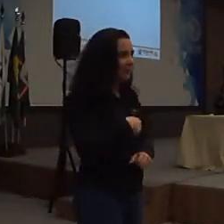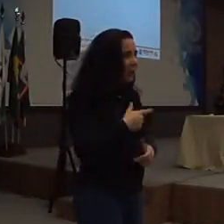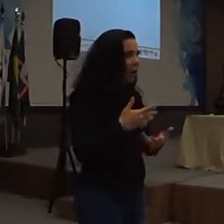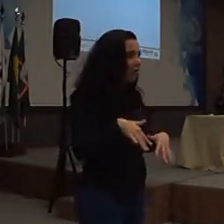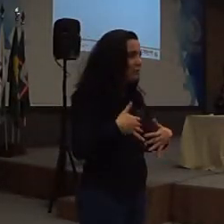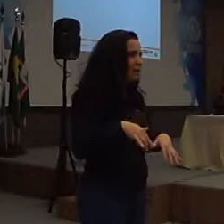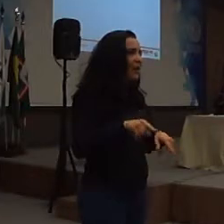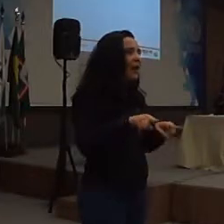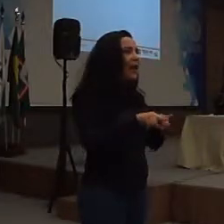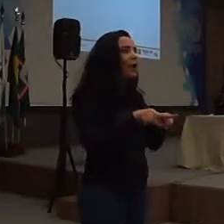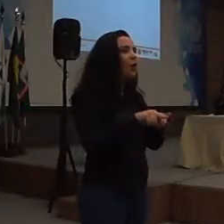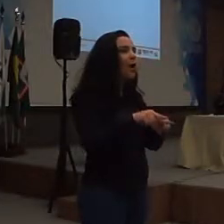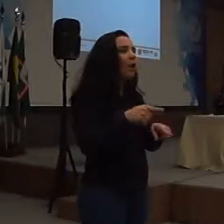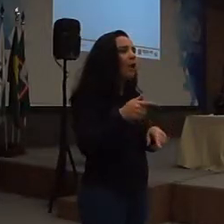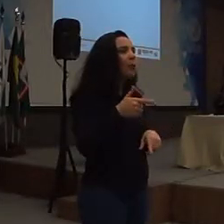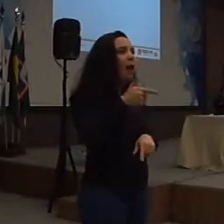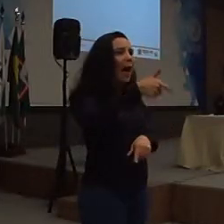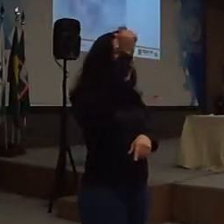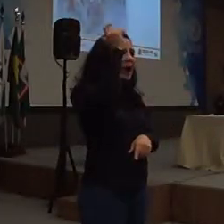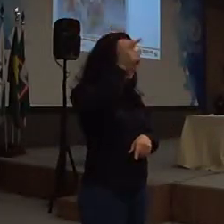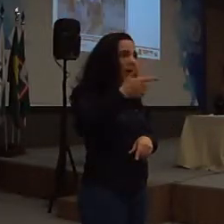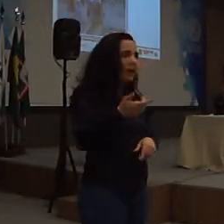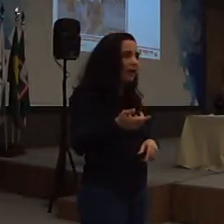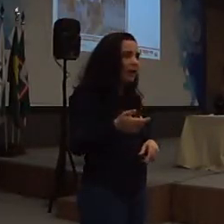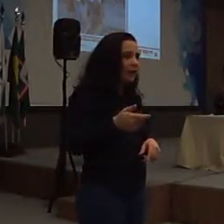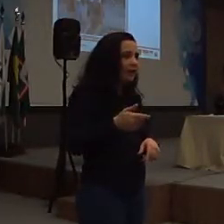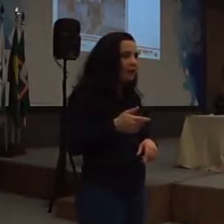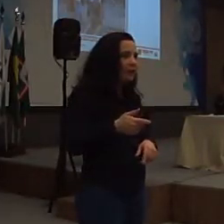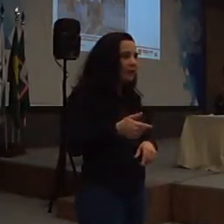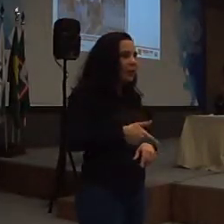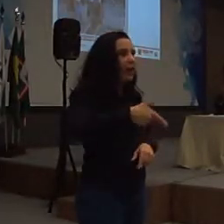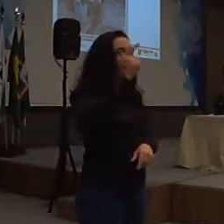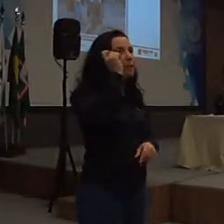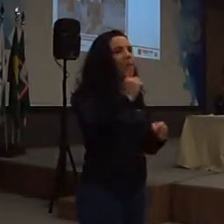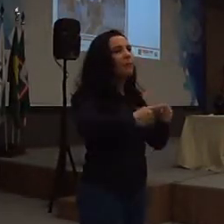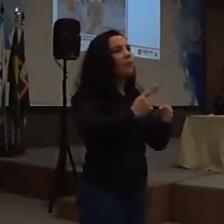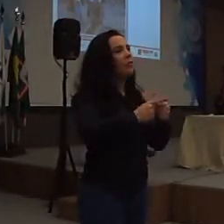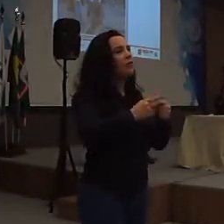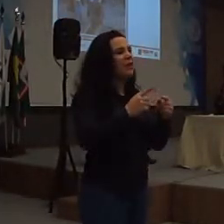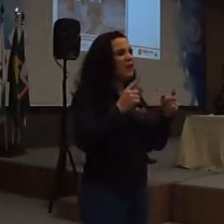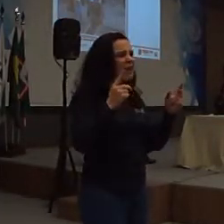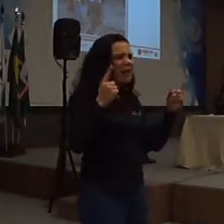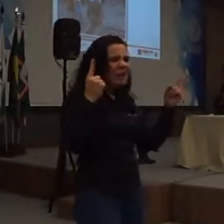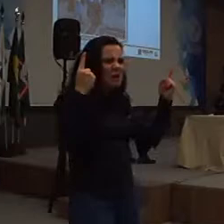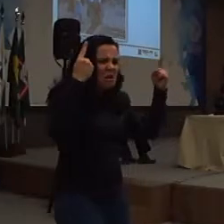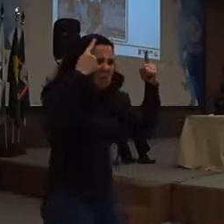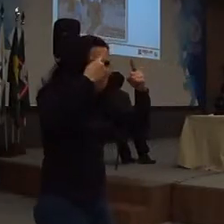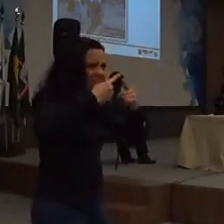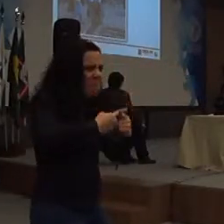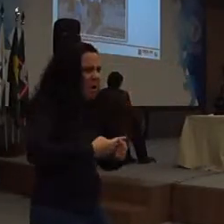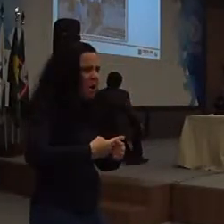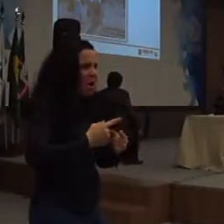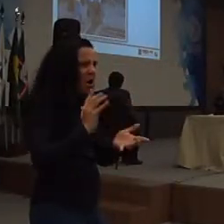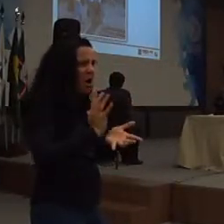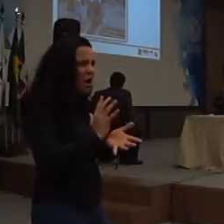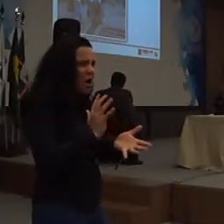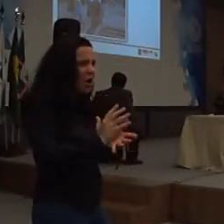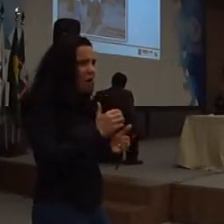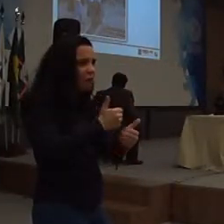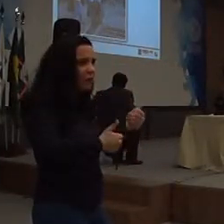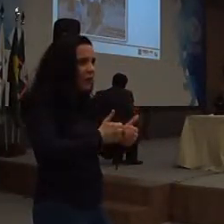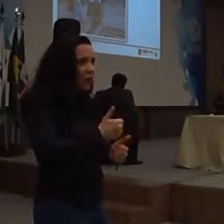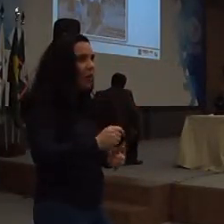essa premissa. E a grande arma para as torcidas organizadas. Ah, com certeza.